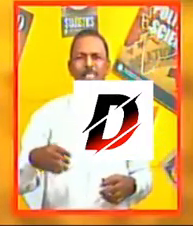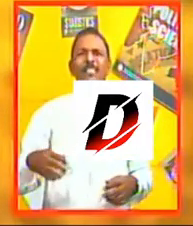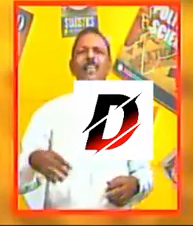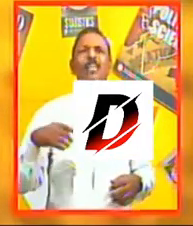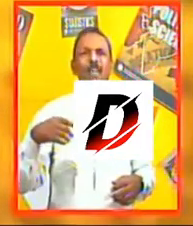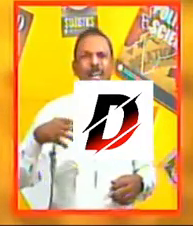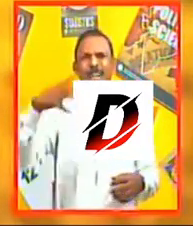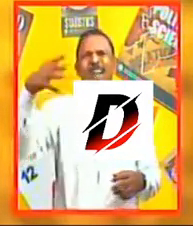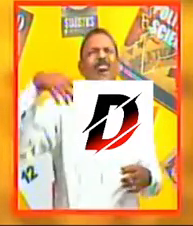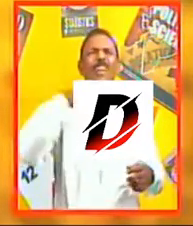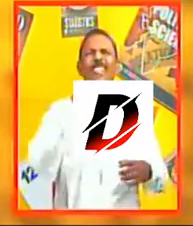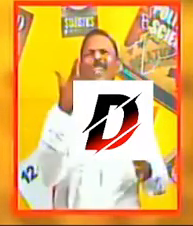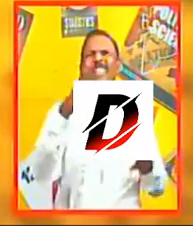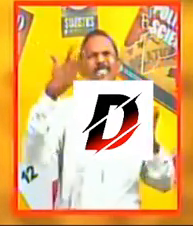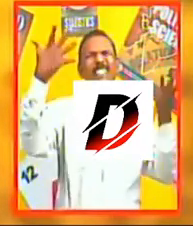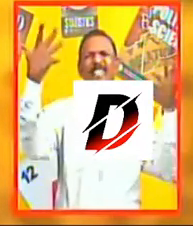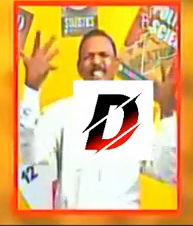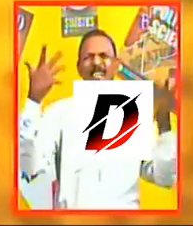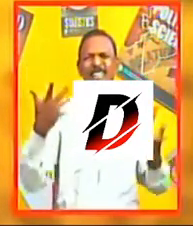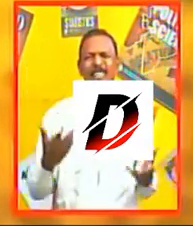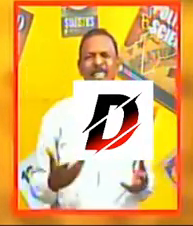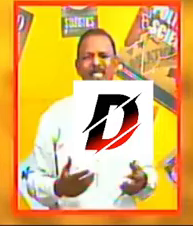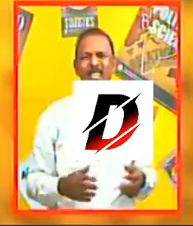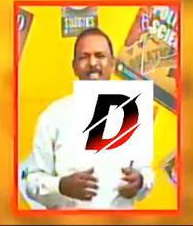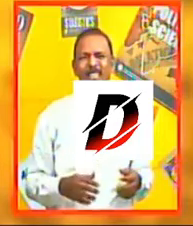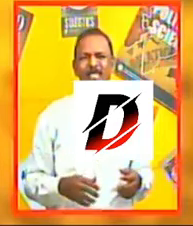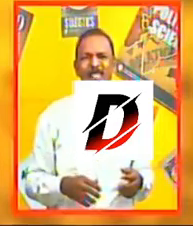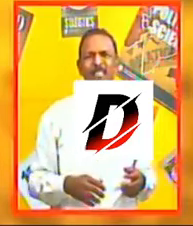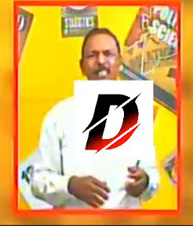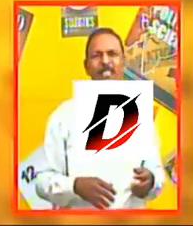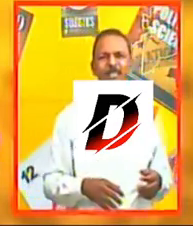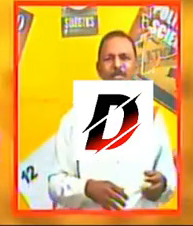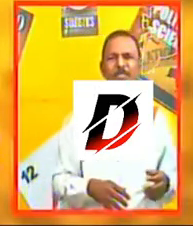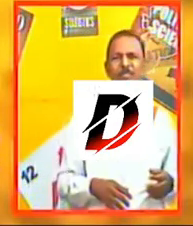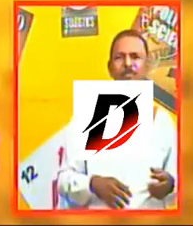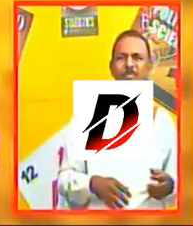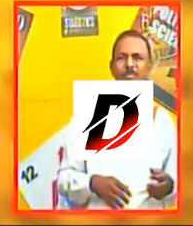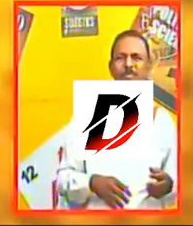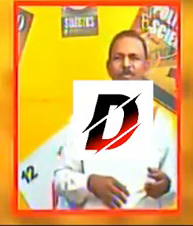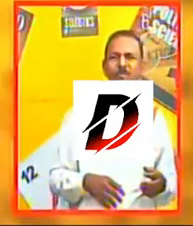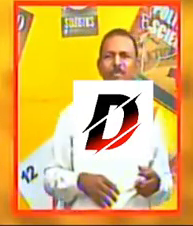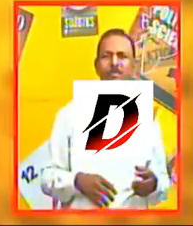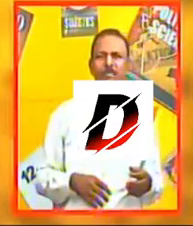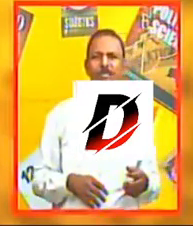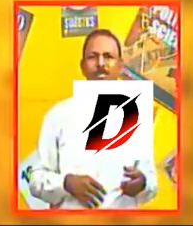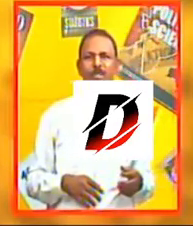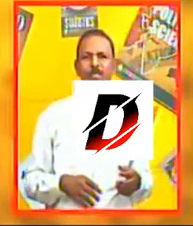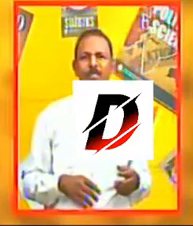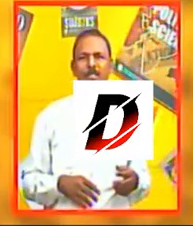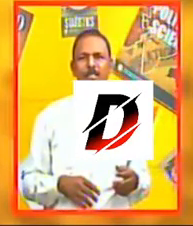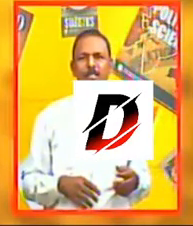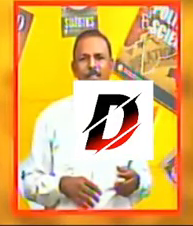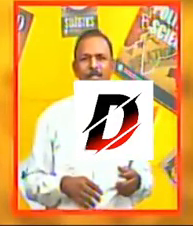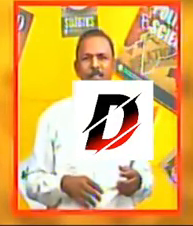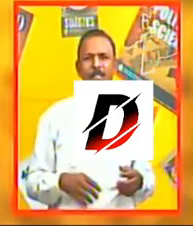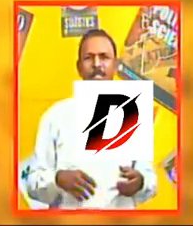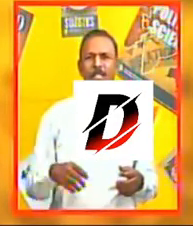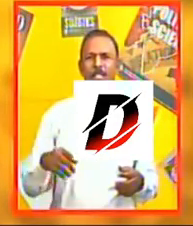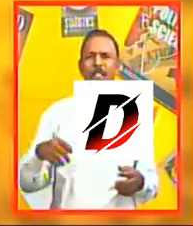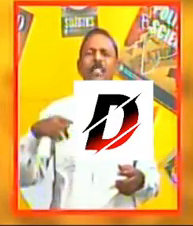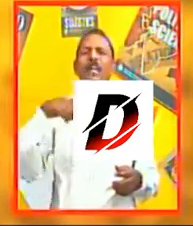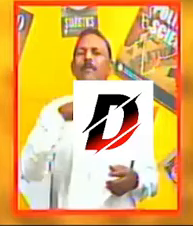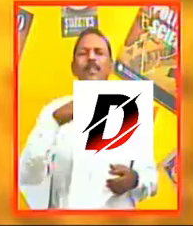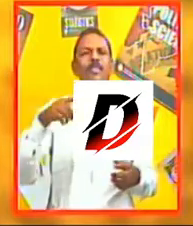இன்னைக்கு கிளைமேட்டே சரியில்லை அப்படின்னு. தம்பி நீங்கள் சொல்லுங்கப்பா, கிளைமேட் சரியில்லை அப்படின்னு சொல்றது இப்போ சொல்லுங்க,